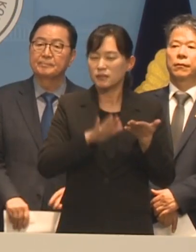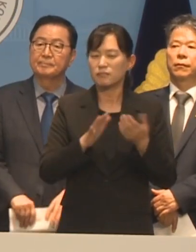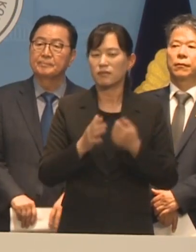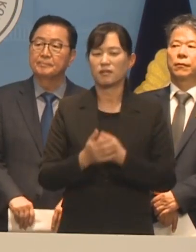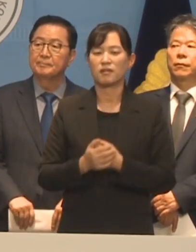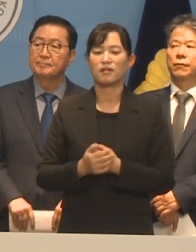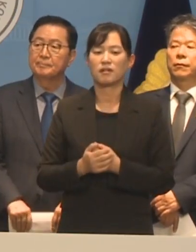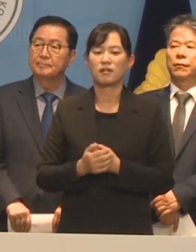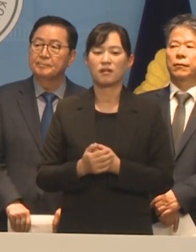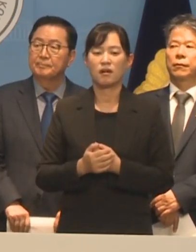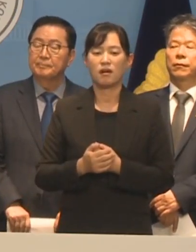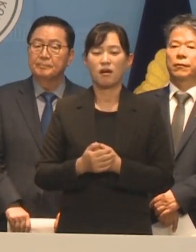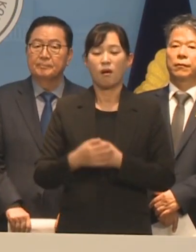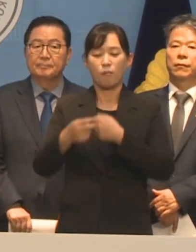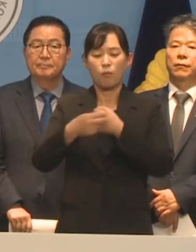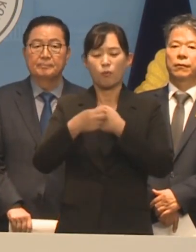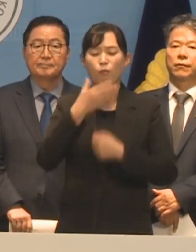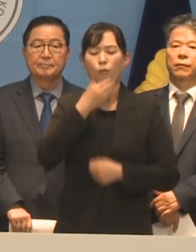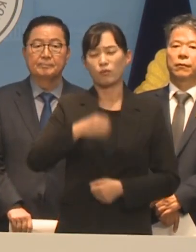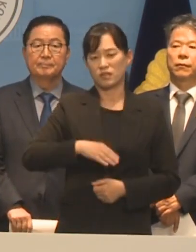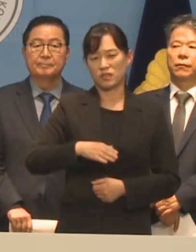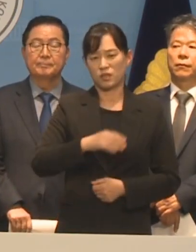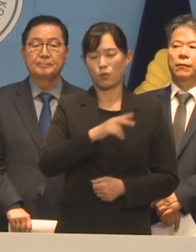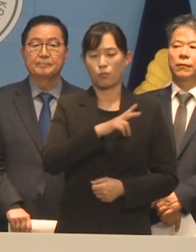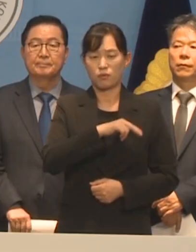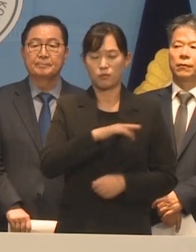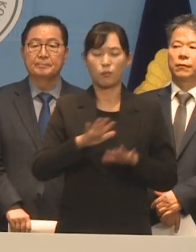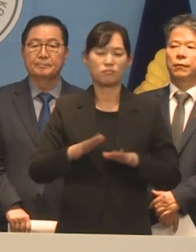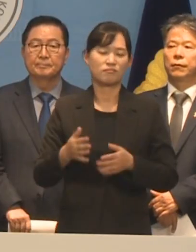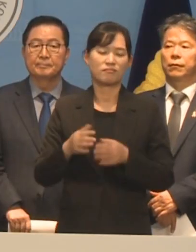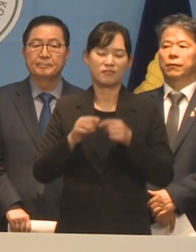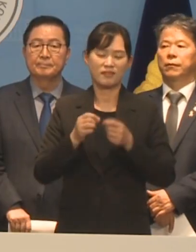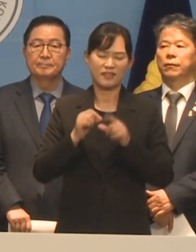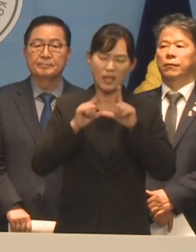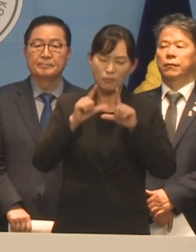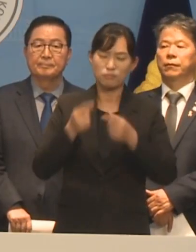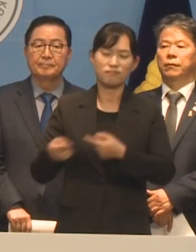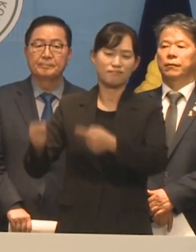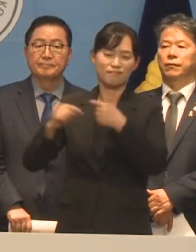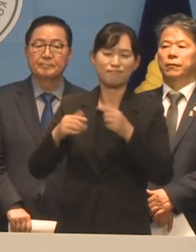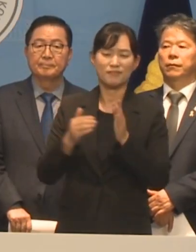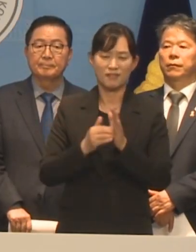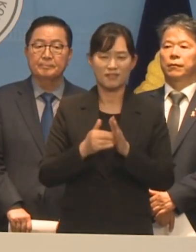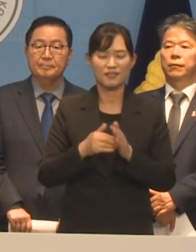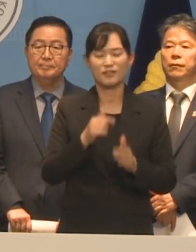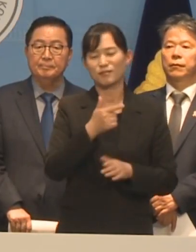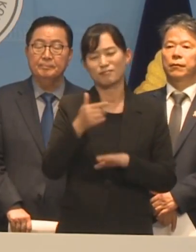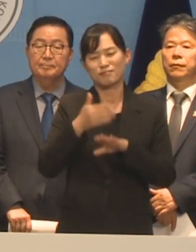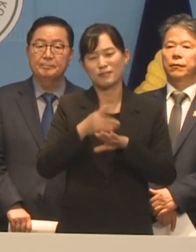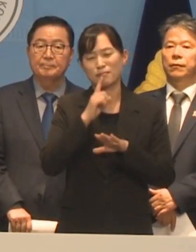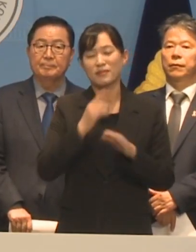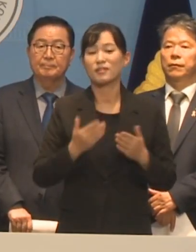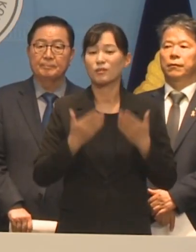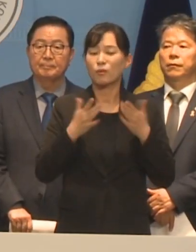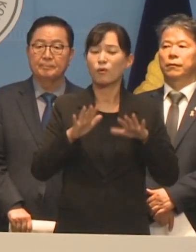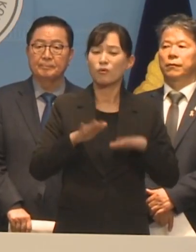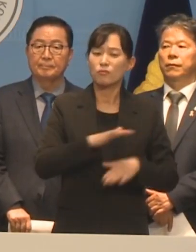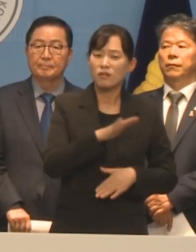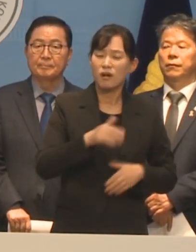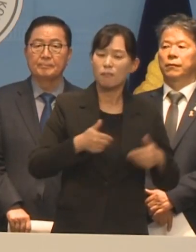소속 보건복지위원님들의 대부분이 오늘 참석하셨습니다. 다시 한번 감사드리고요. 우리가 필요로